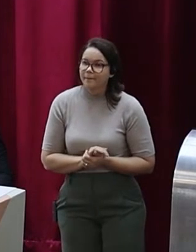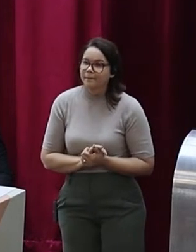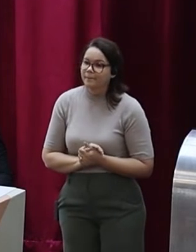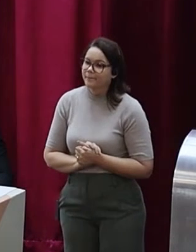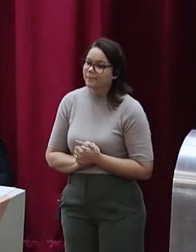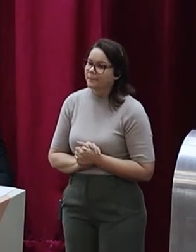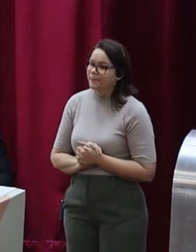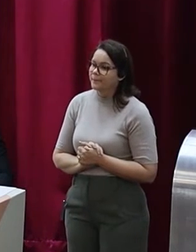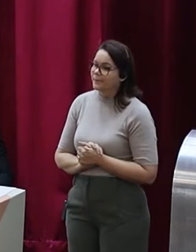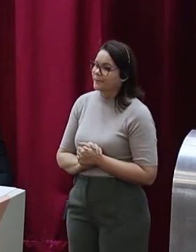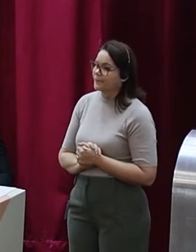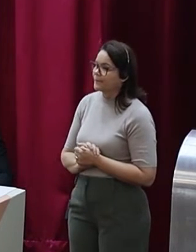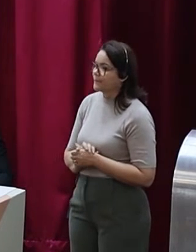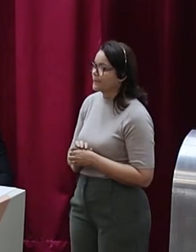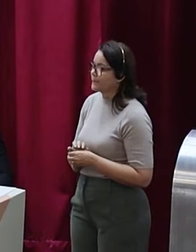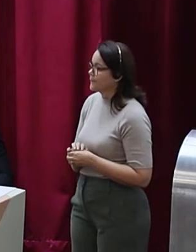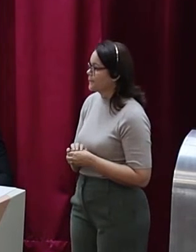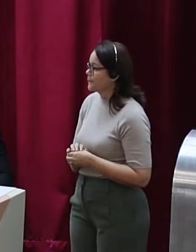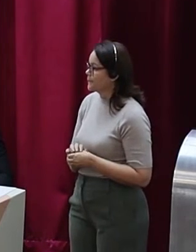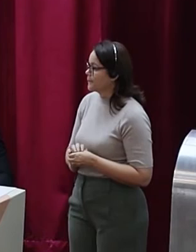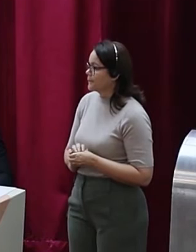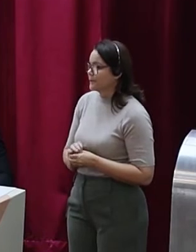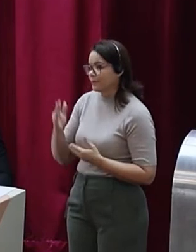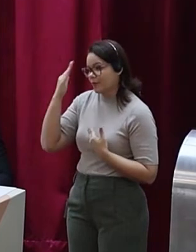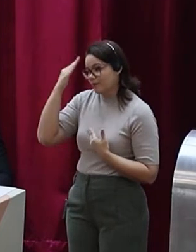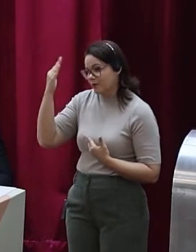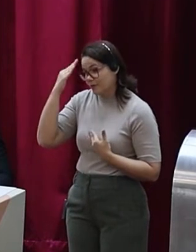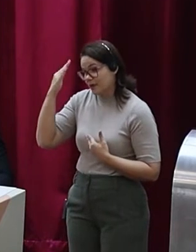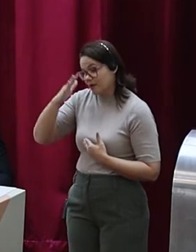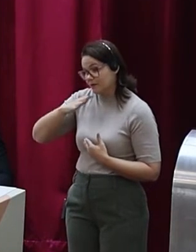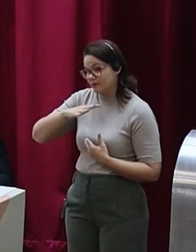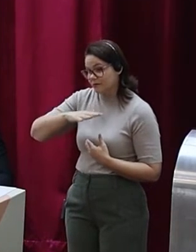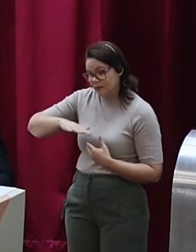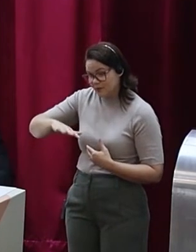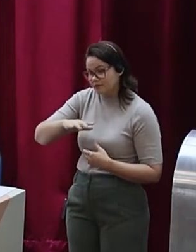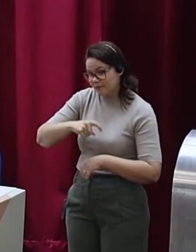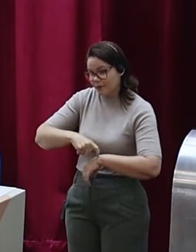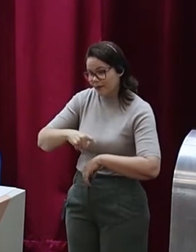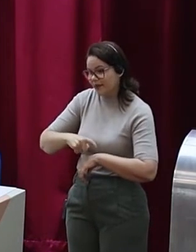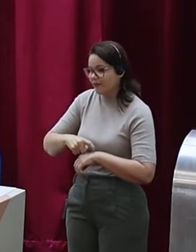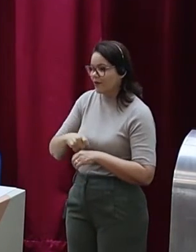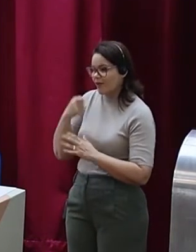Erejo, había ya la peguada. Muchas gracias por el espacio y que sigamos defendiendo nuestras lenguas.